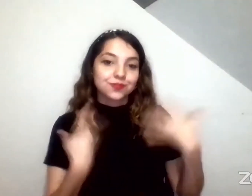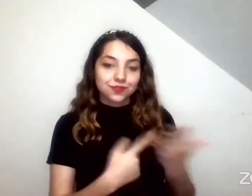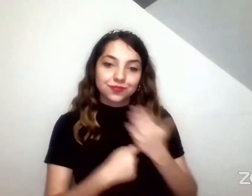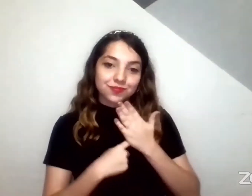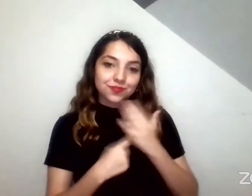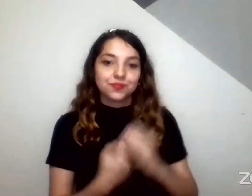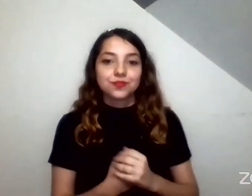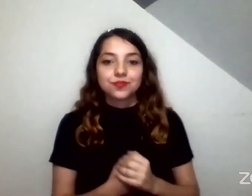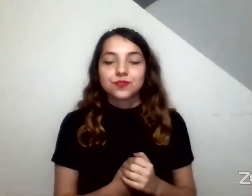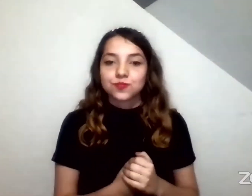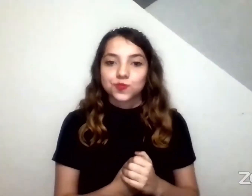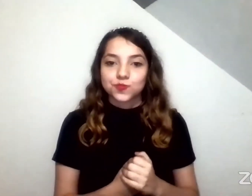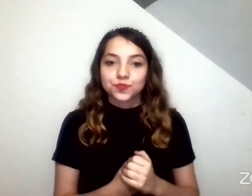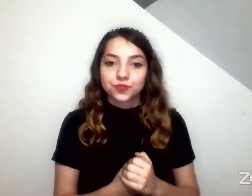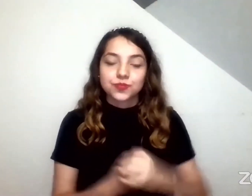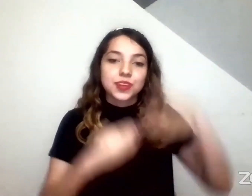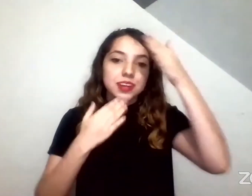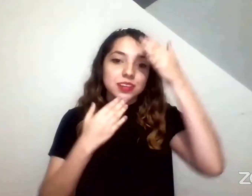Agradeço aos meus amigos que me animaram, me ajudaram.